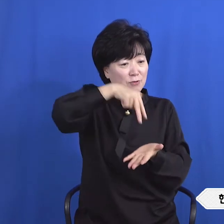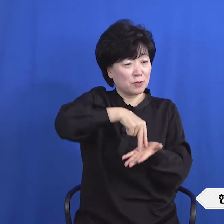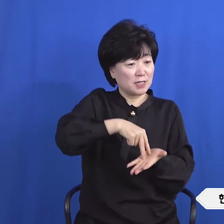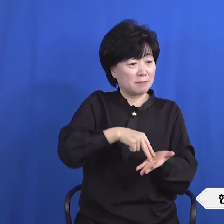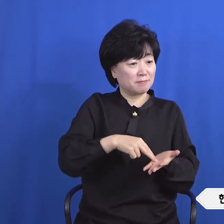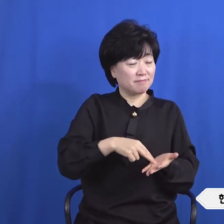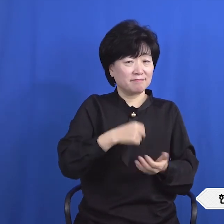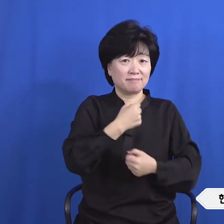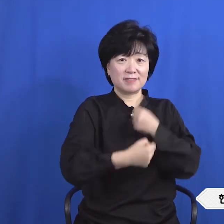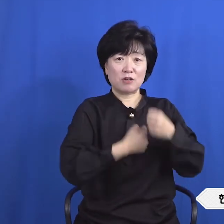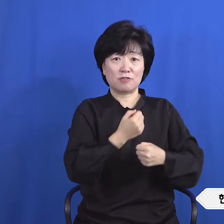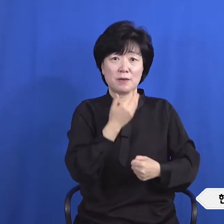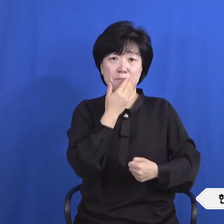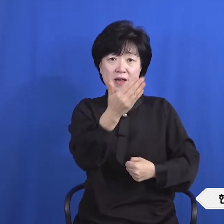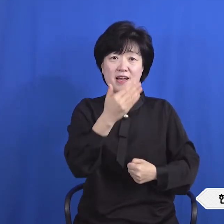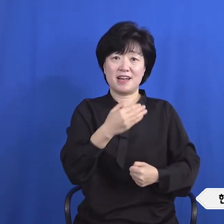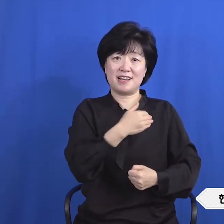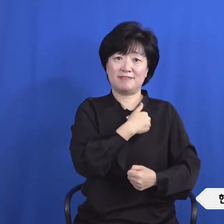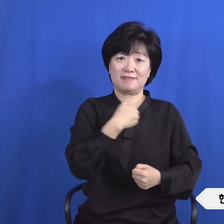있다는 것입니다.